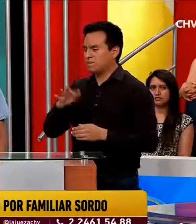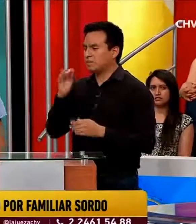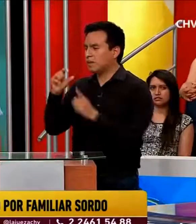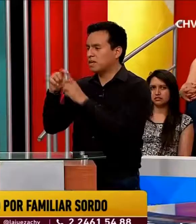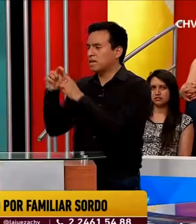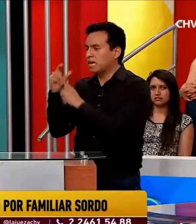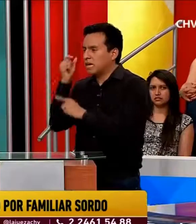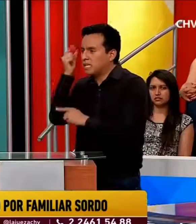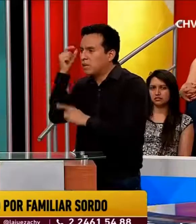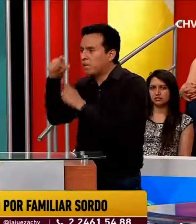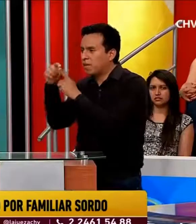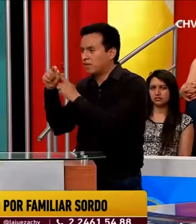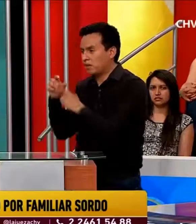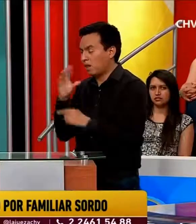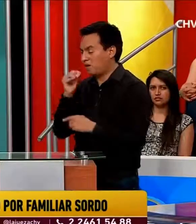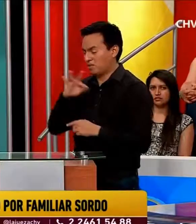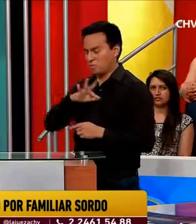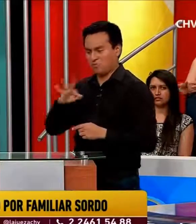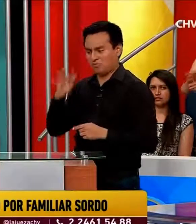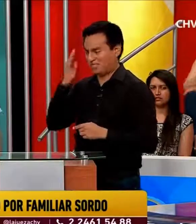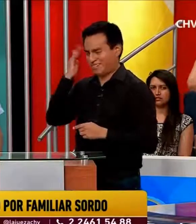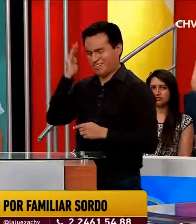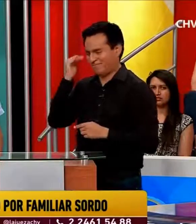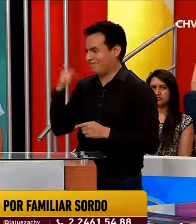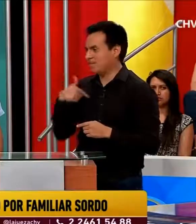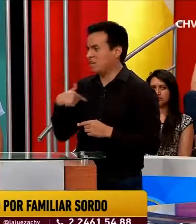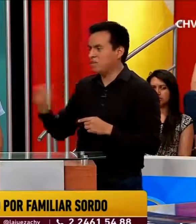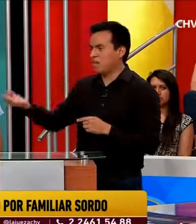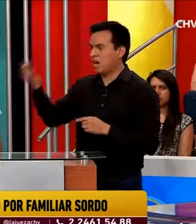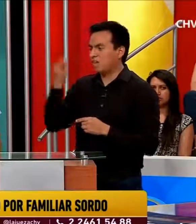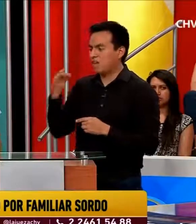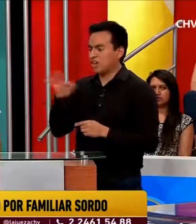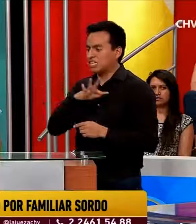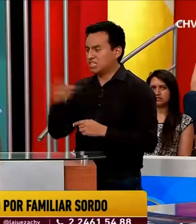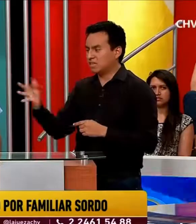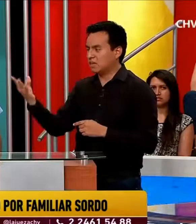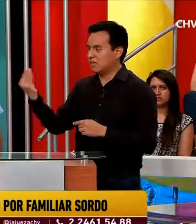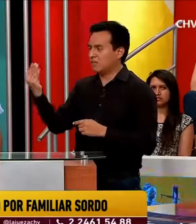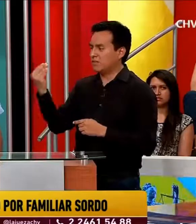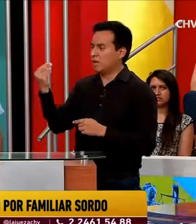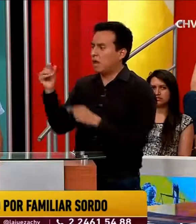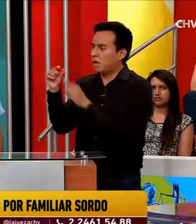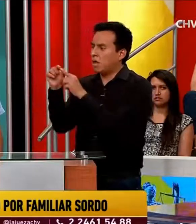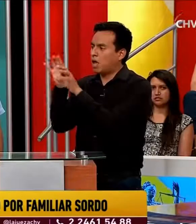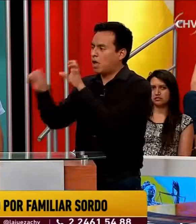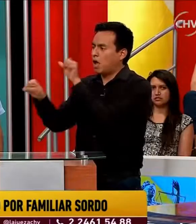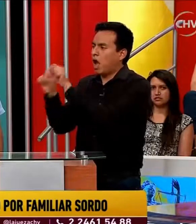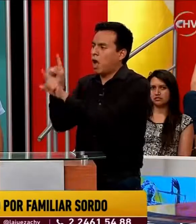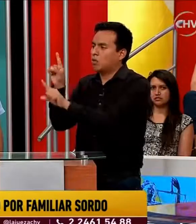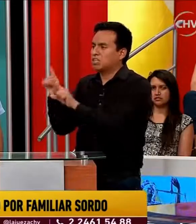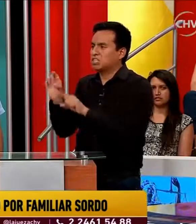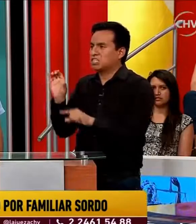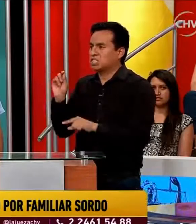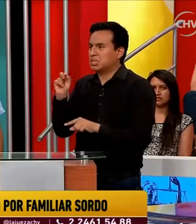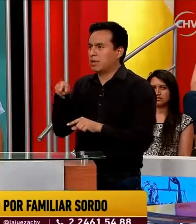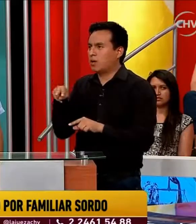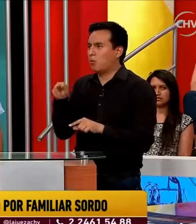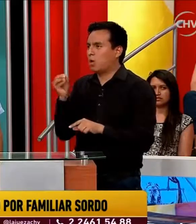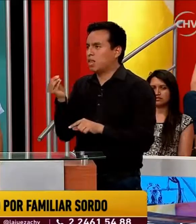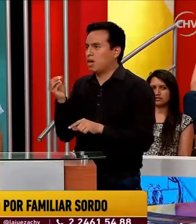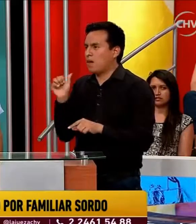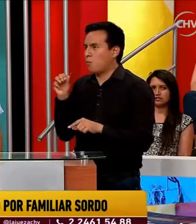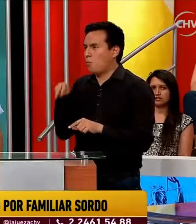palabras, no se habla francés. Si alguien me habla en francés, voy a entender algunas palabras, chité, mon amour,